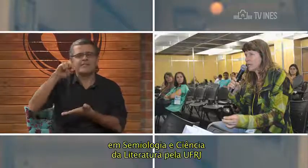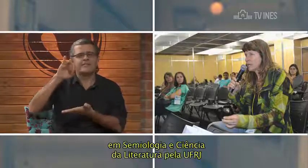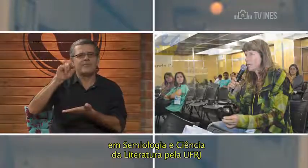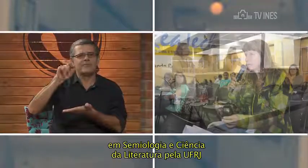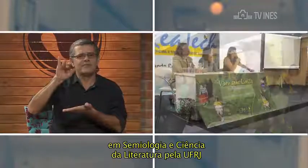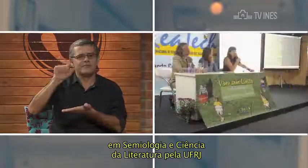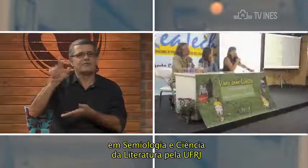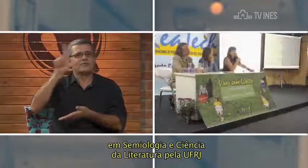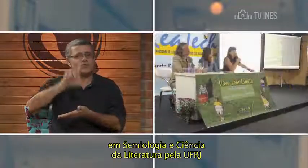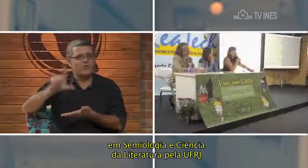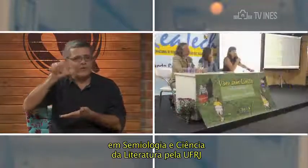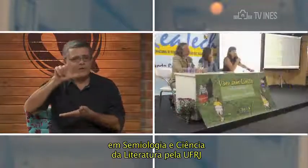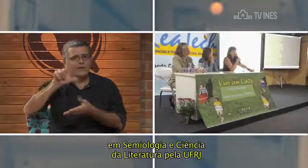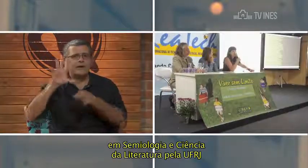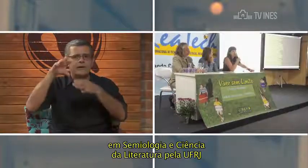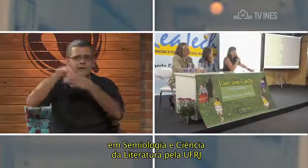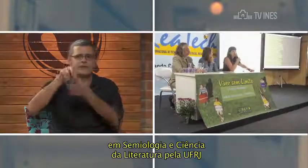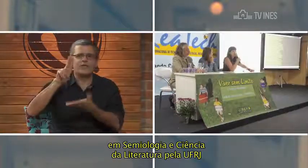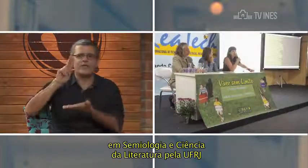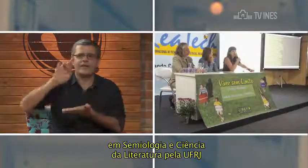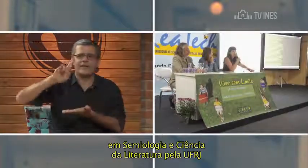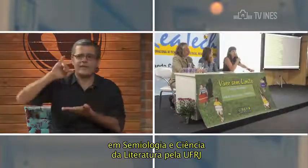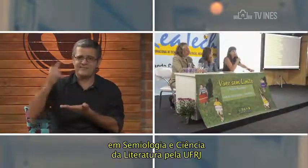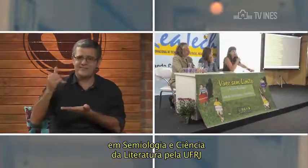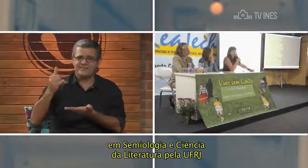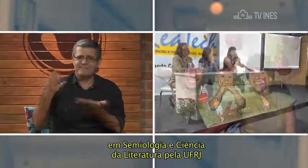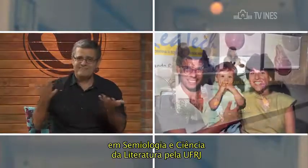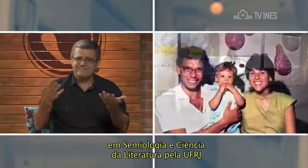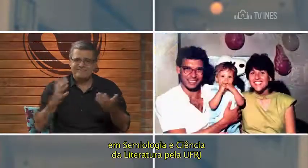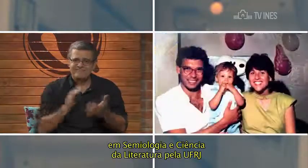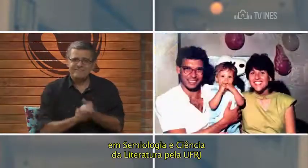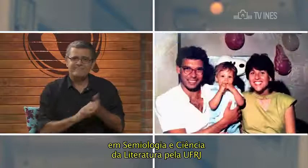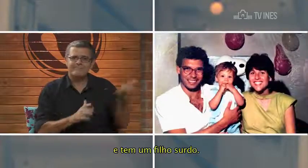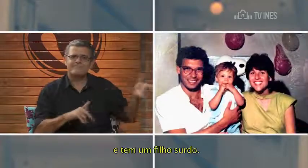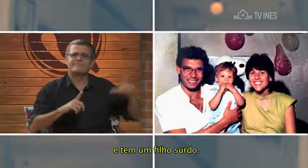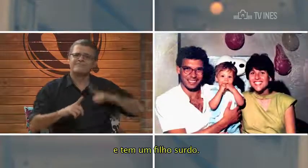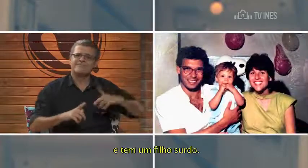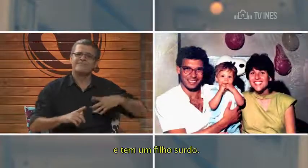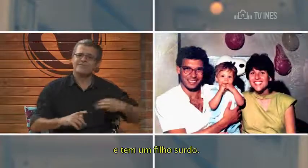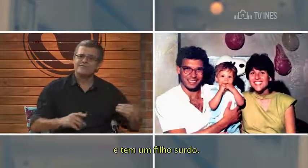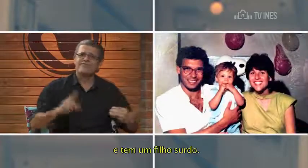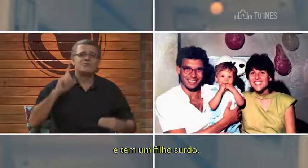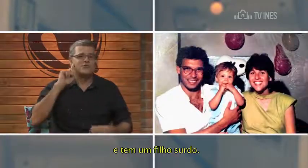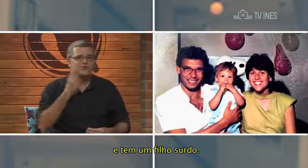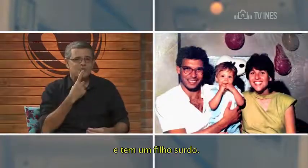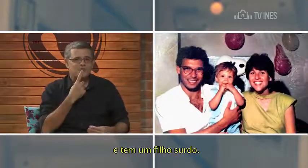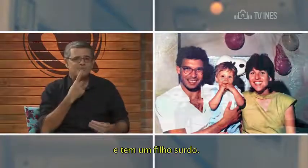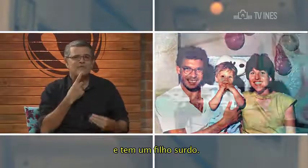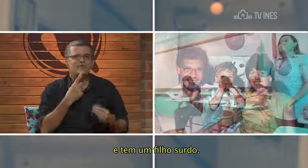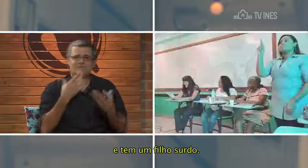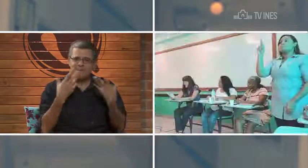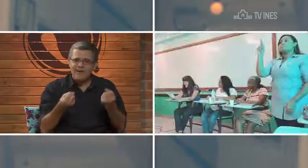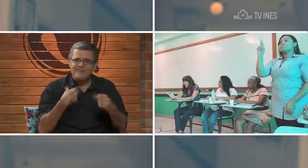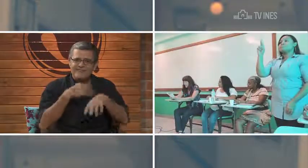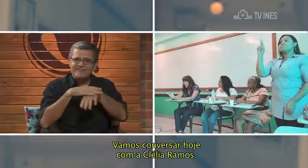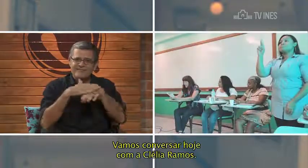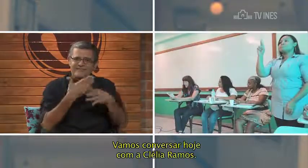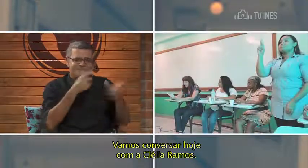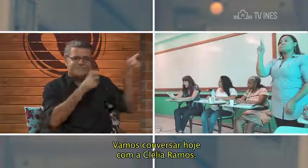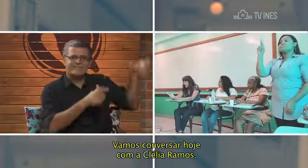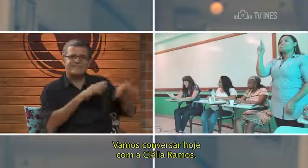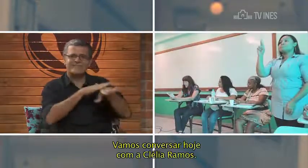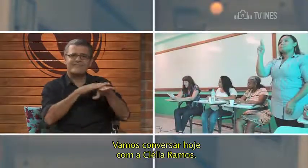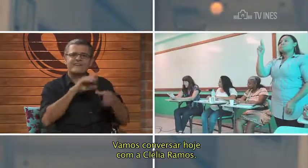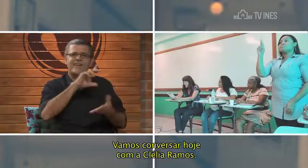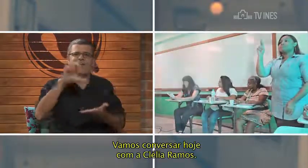em Semiologia e Ciência da Literatura pela UFRJ e tem um filho surdo.